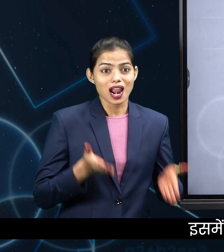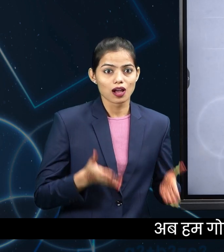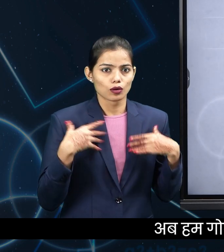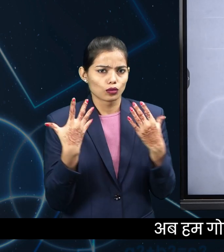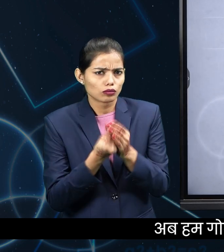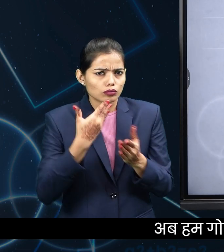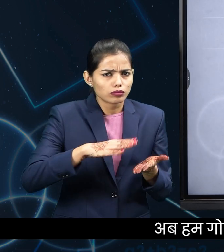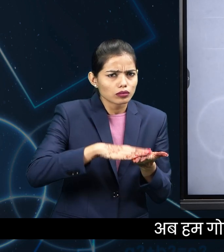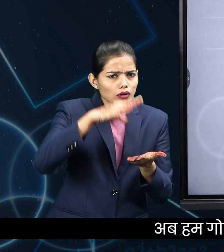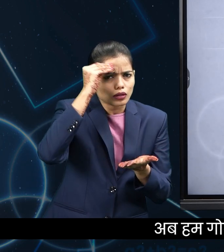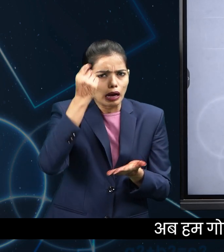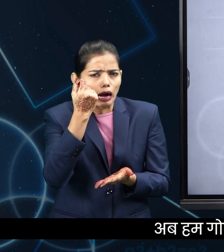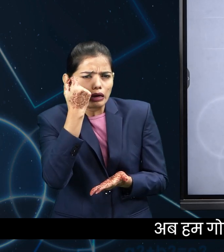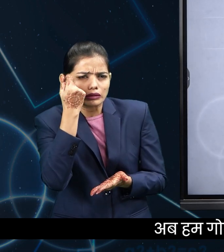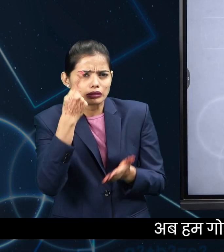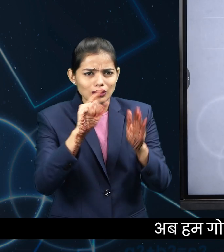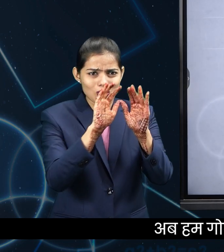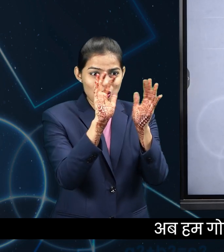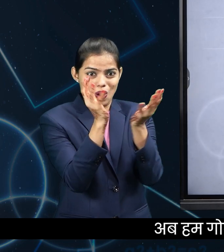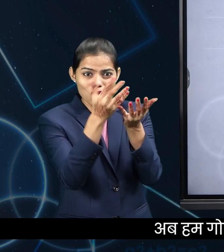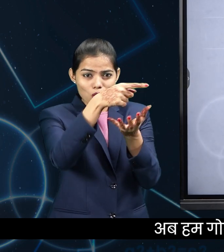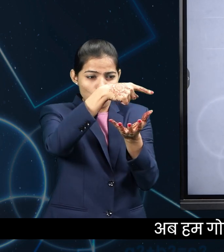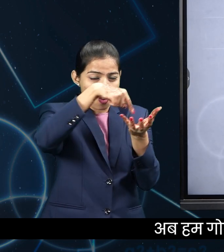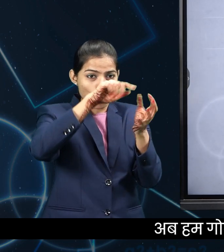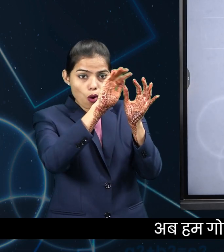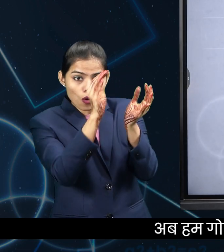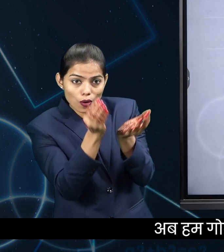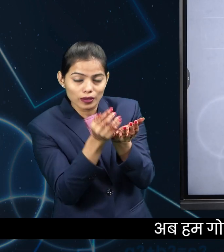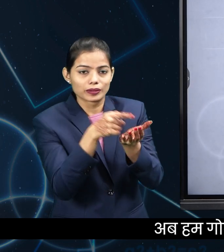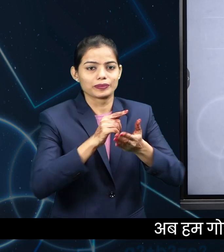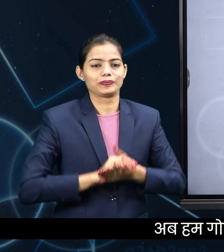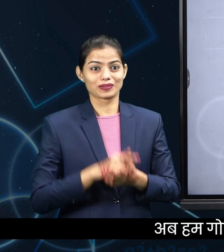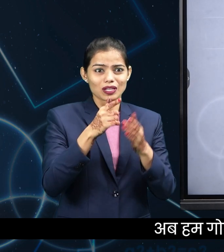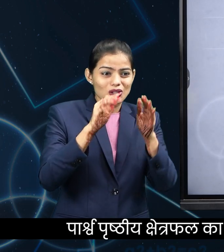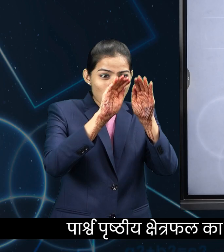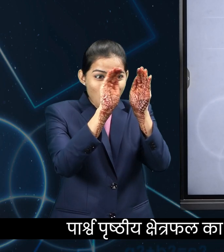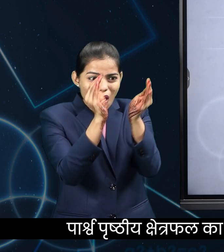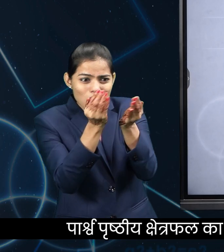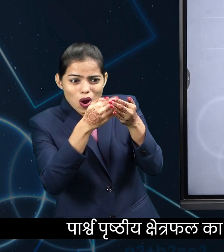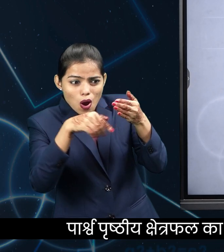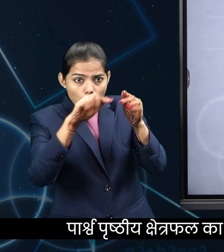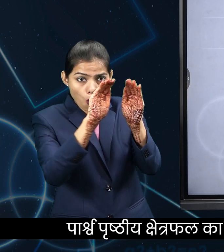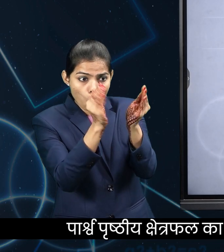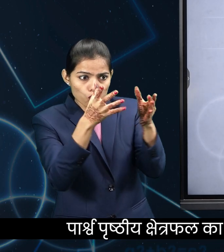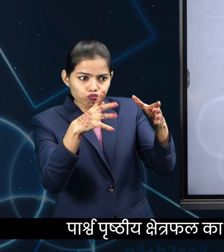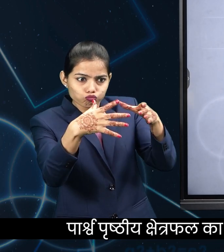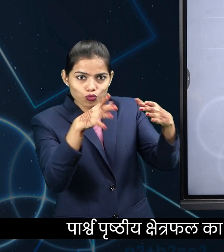अब हम गोले के पार्श्वपृष्ठीय क्षेत्रफल को समझेंगे। पार्श्वपृष्ठीय क्षेत्रफल का